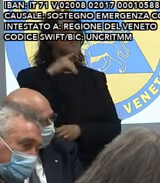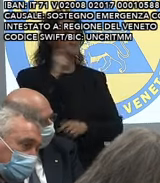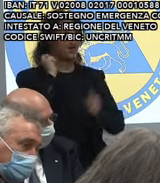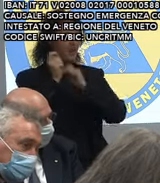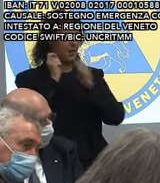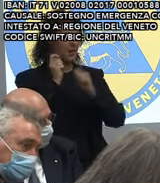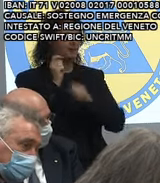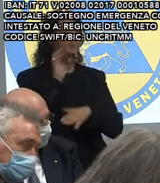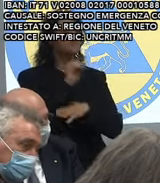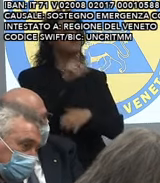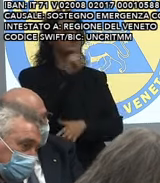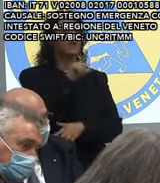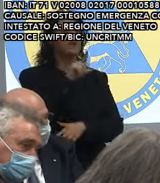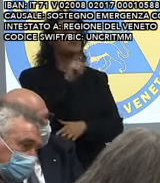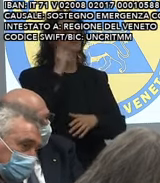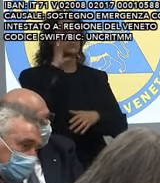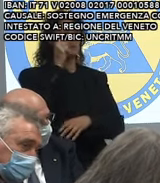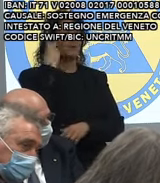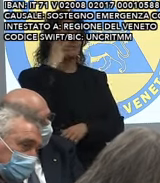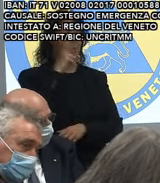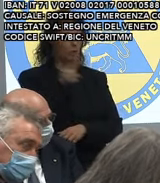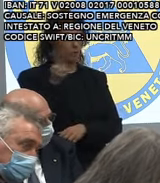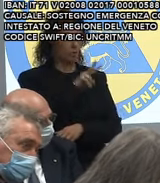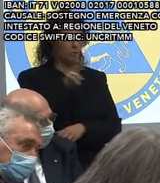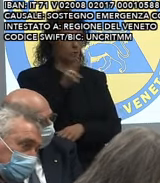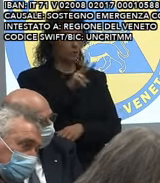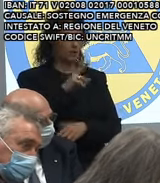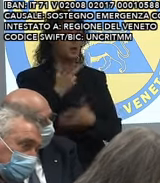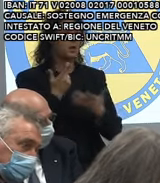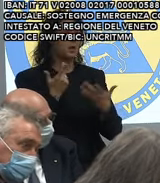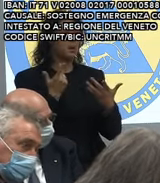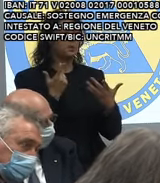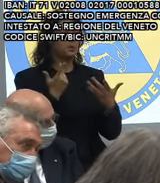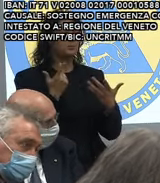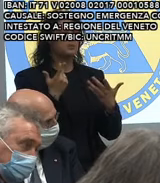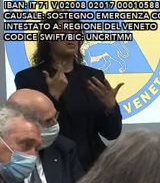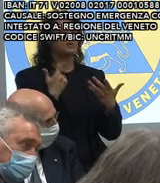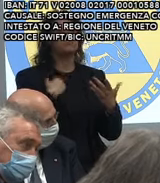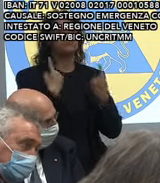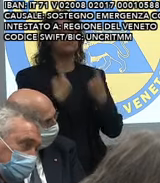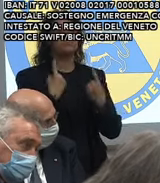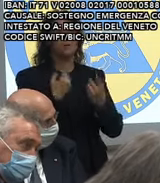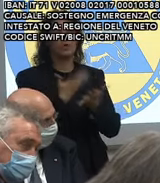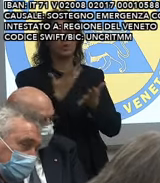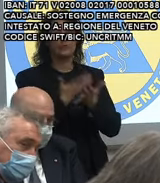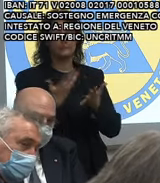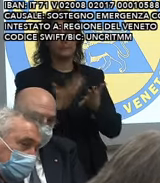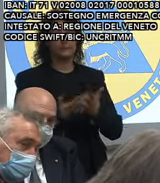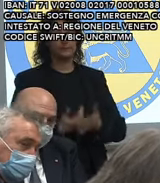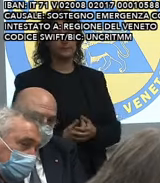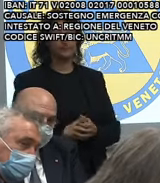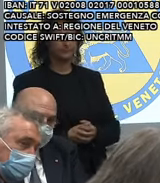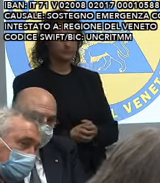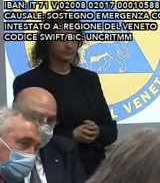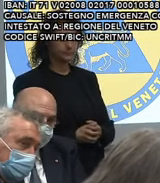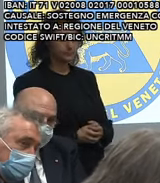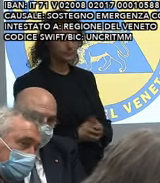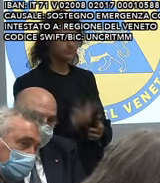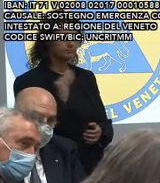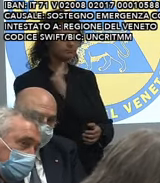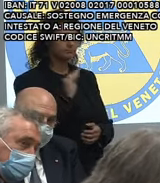professor Lippi dell'Università di Verona, e penso che insomma non attenderemo buone notizie per molto. Variati propone di distribuire